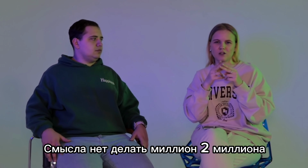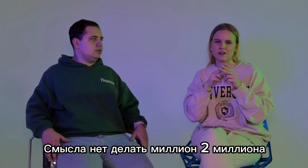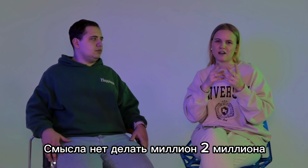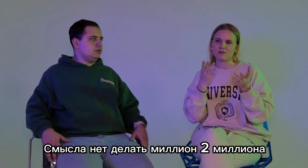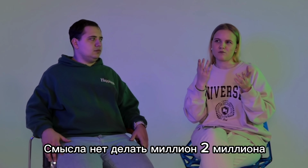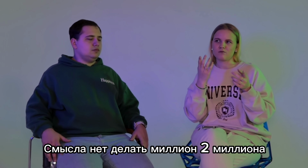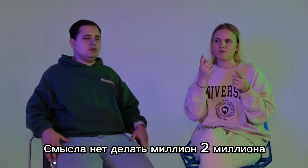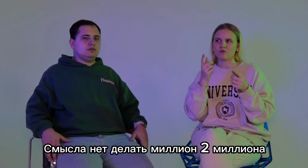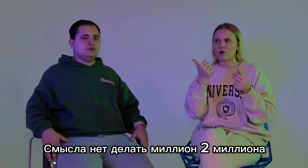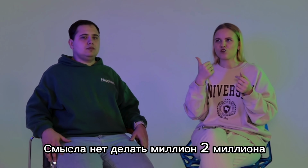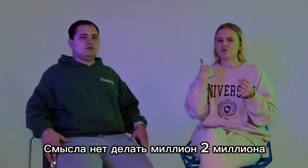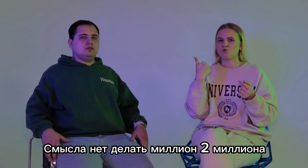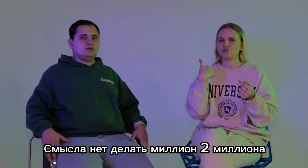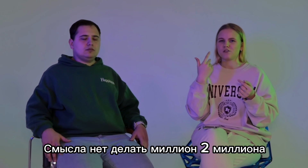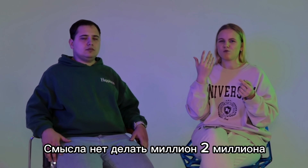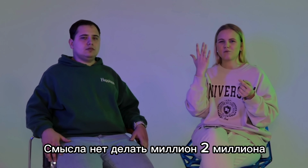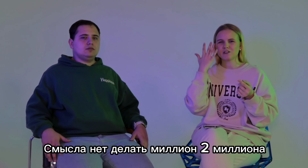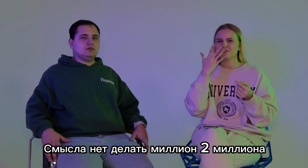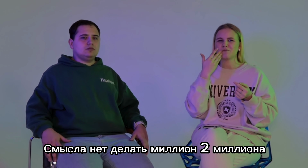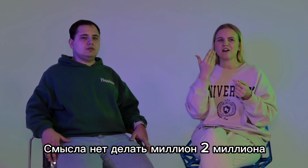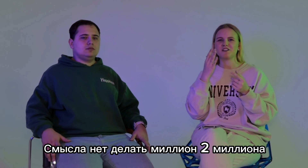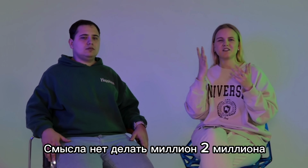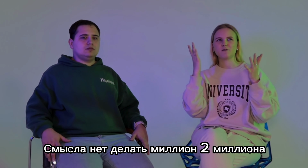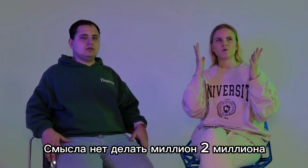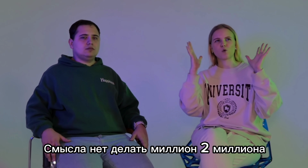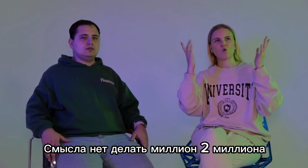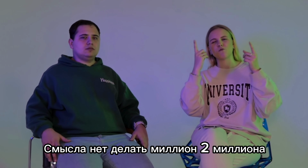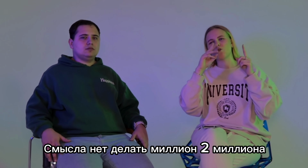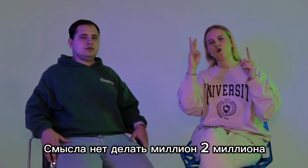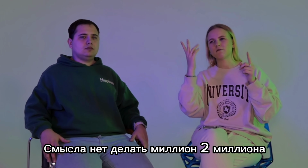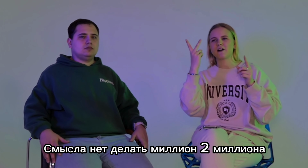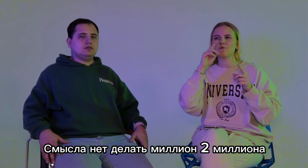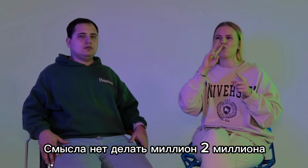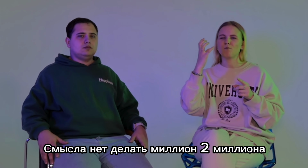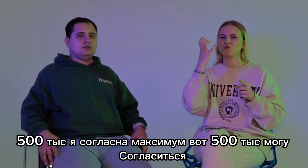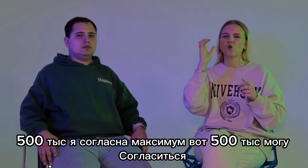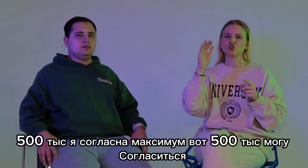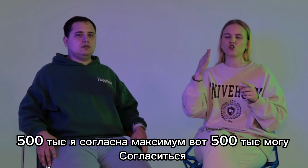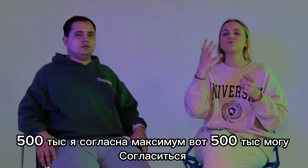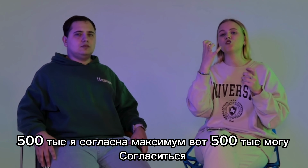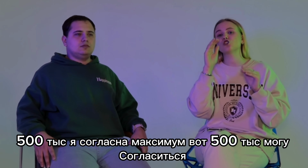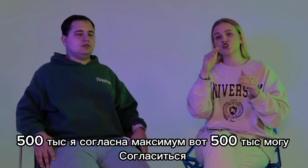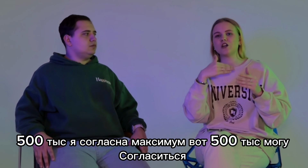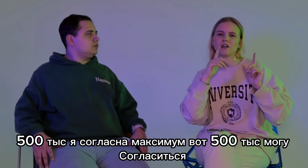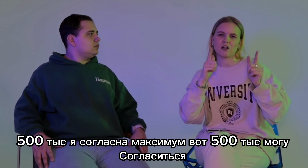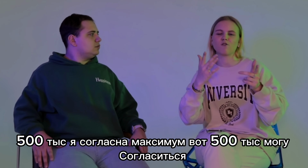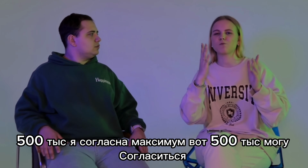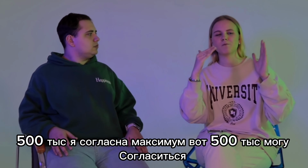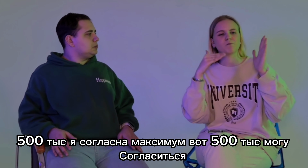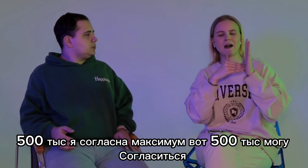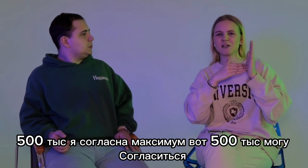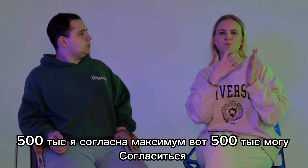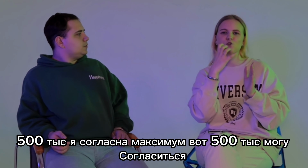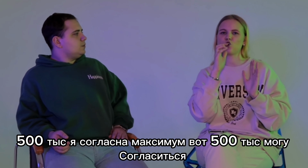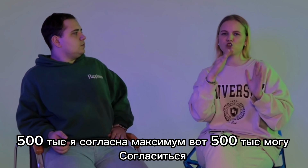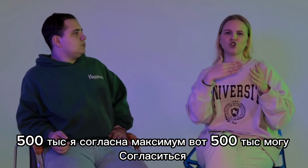это хороший позже. Ну вместо проводить, вот такой 1 000 000, 2 000 000, 500 тысяч. 500 тысяч, я такая, вот максимум 500 тысяч,